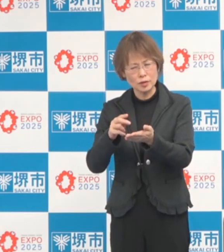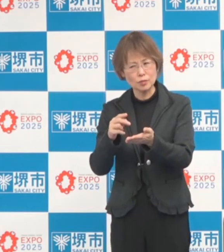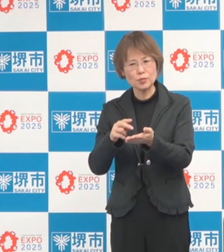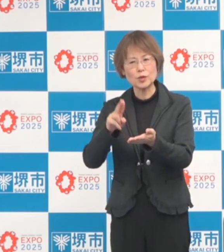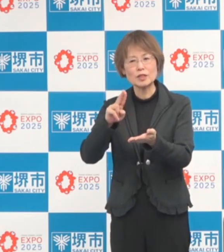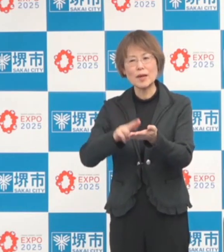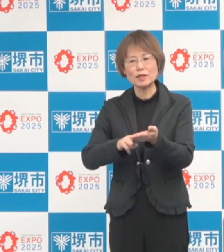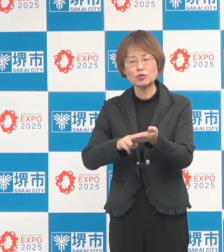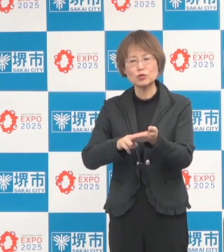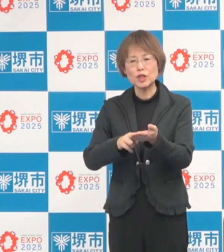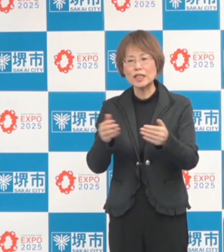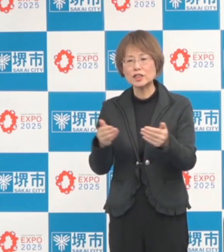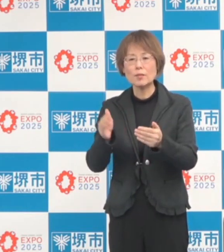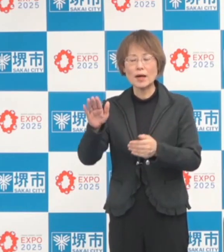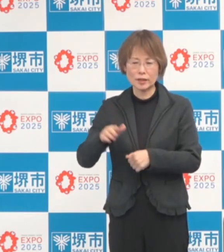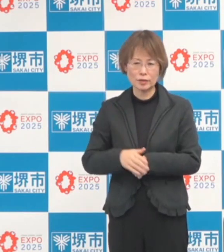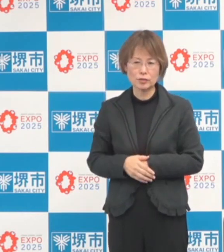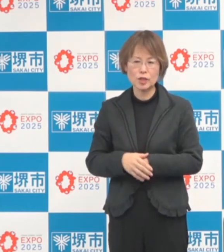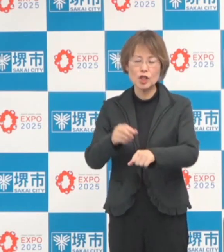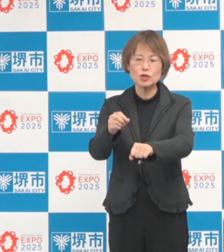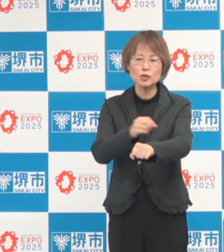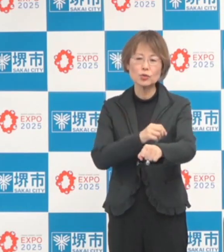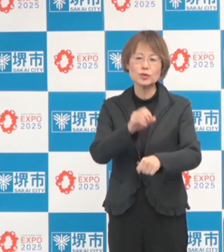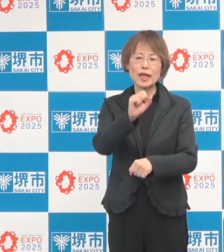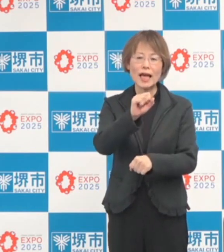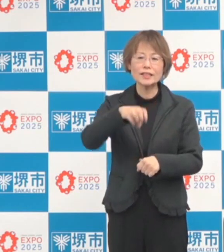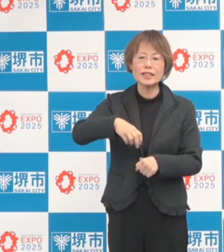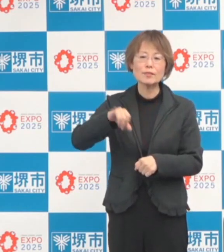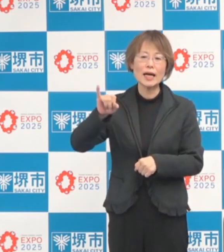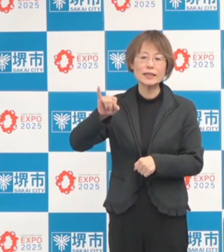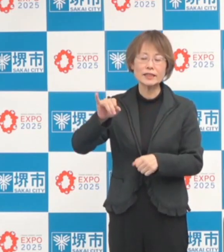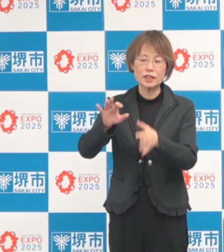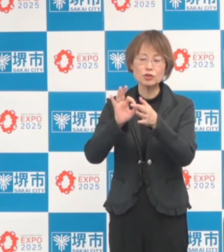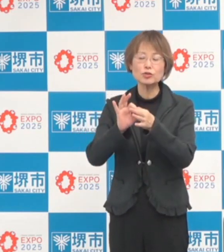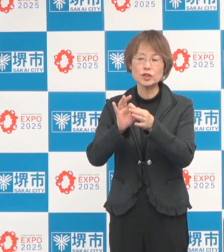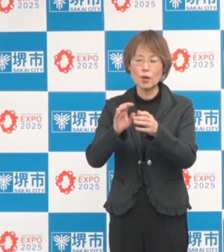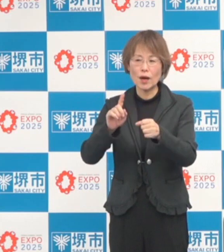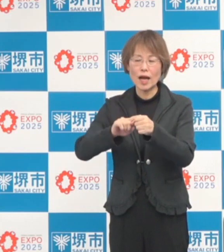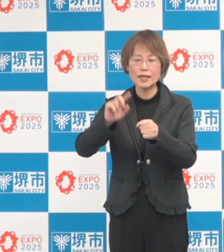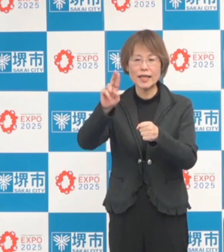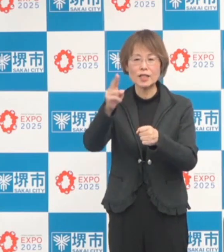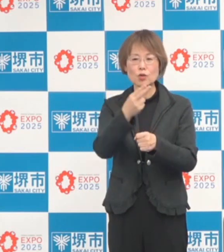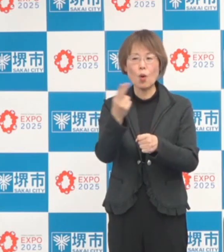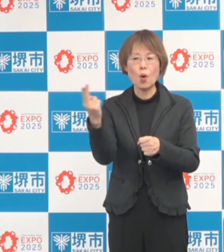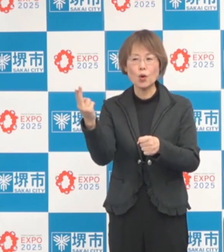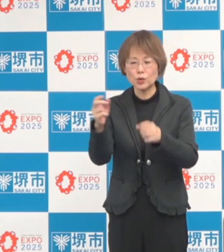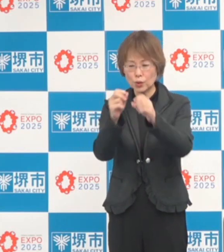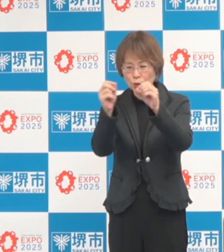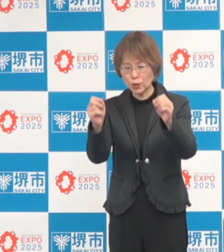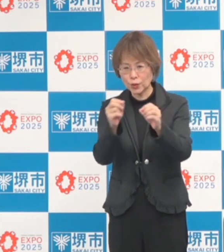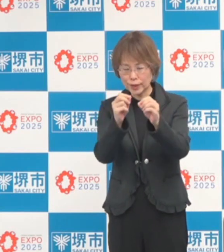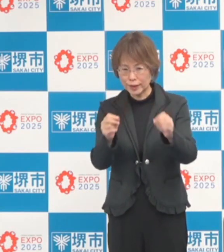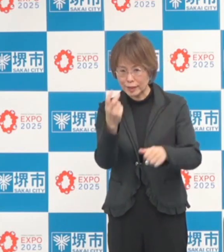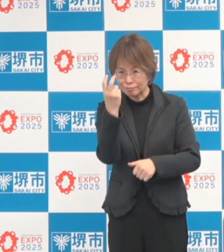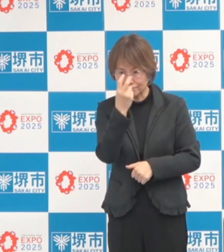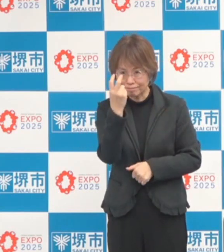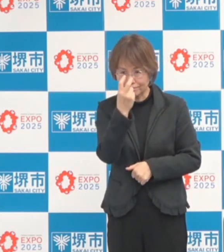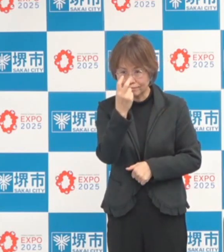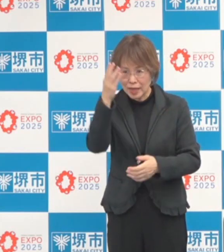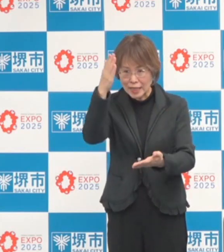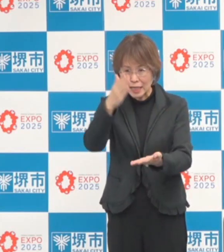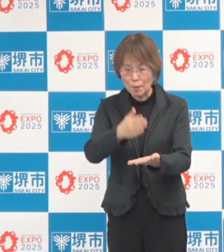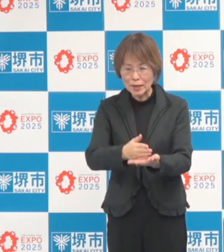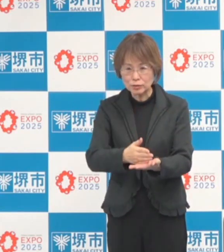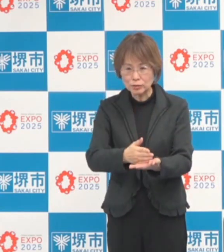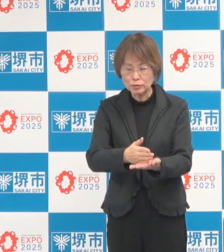思うんですが、特に SMI ラインについてはこれは来年度の結果を見て、やめるということ